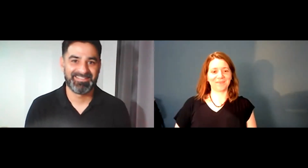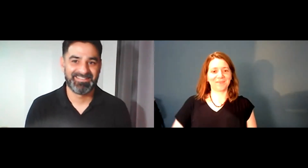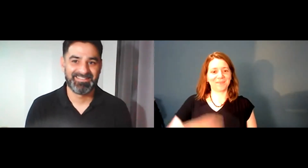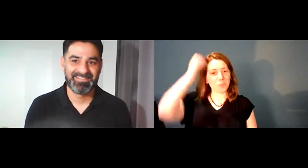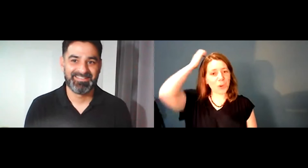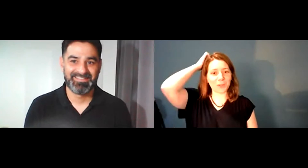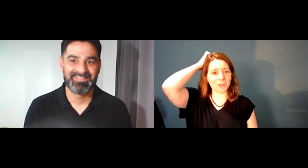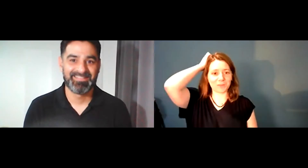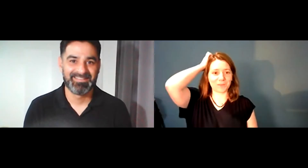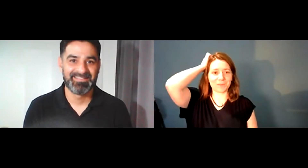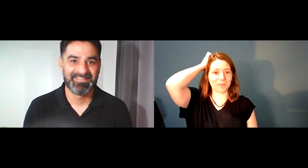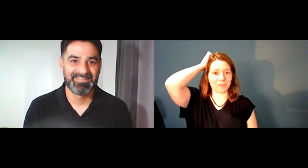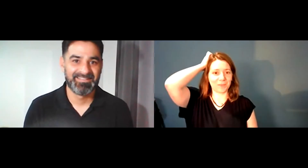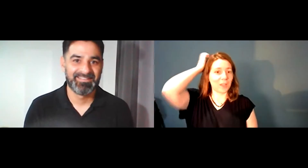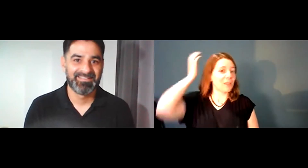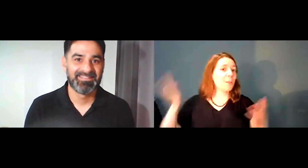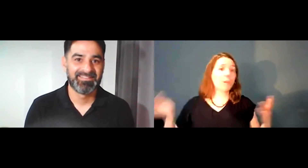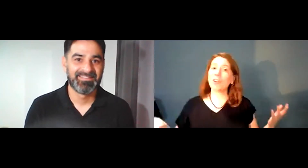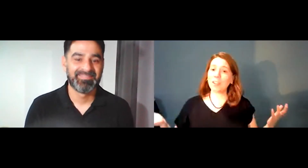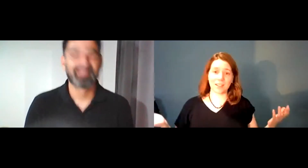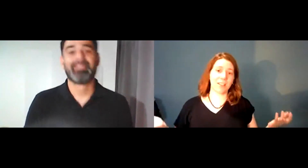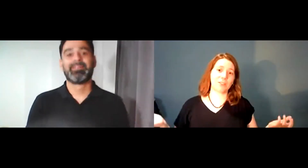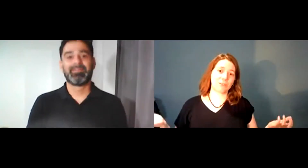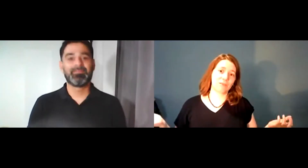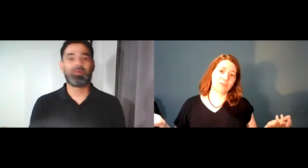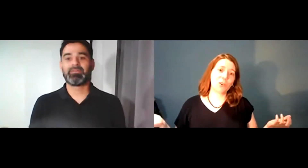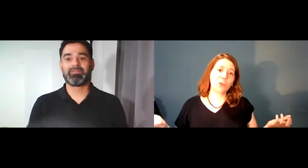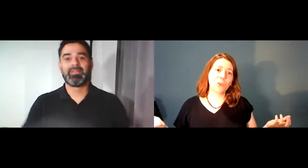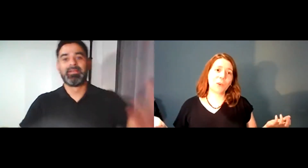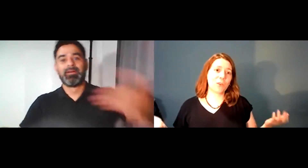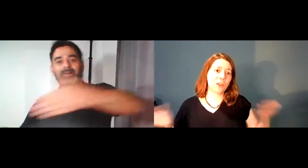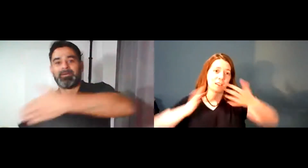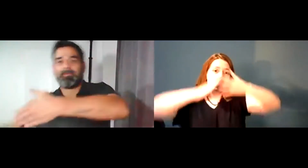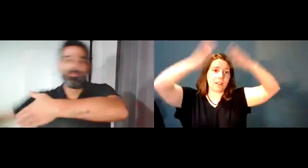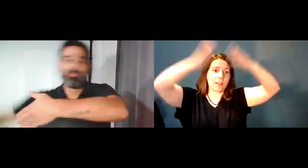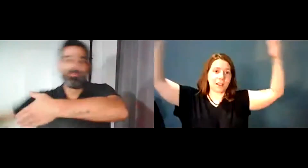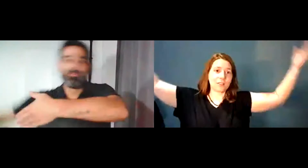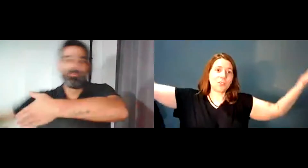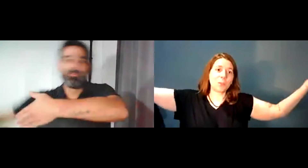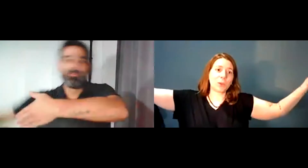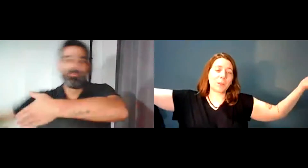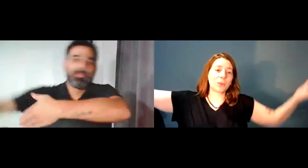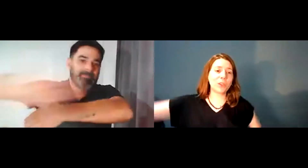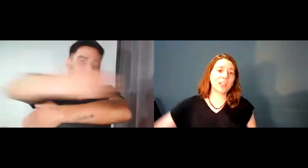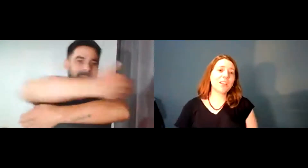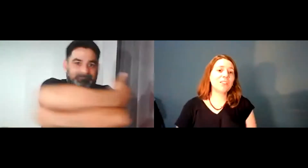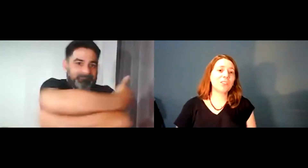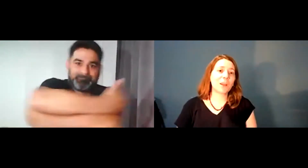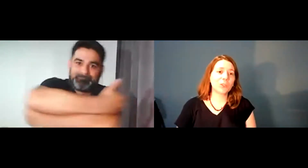Claro. Bueno, por hoy es esto. No vamos a estar hasta las 8 porque por hoy era esto, era